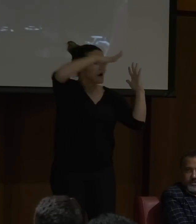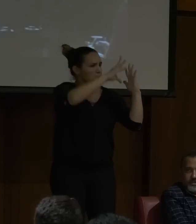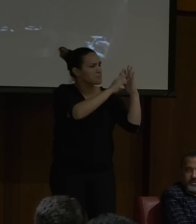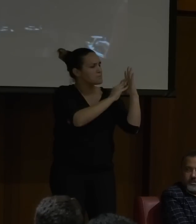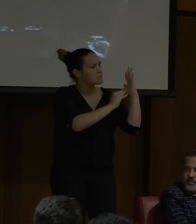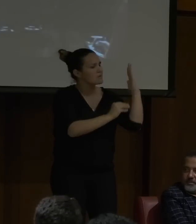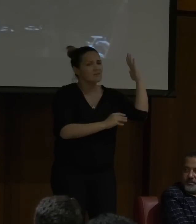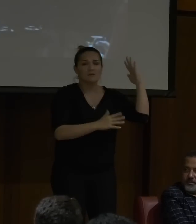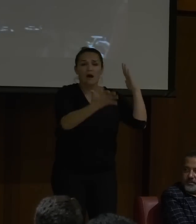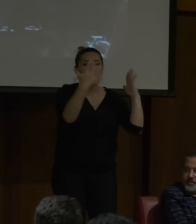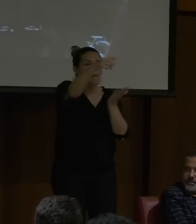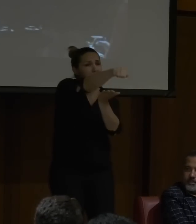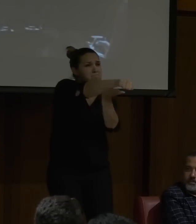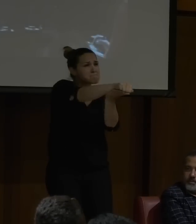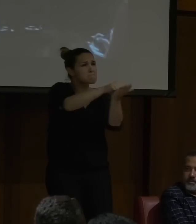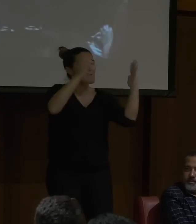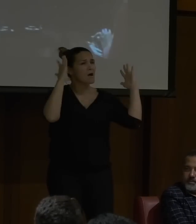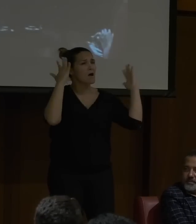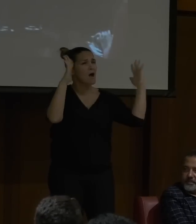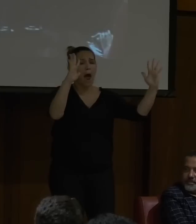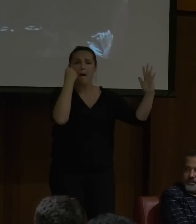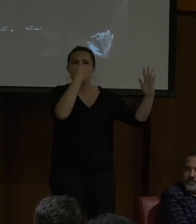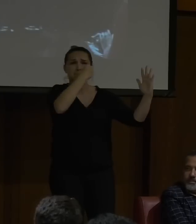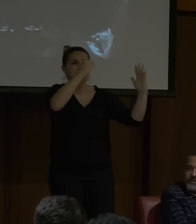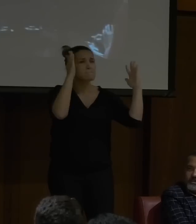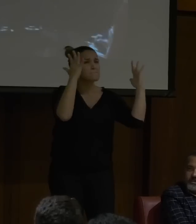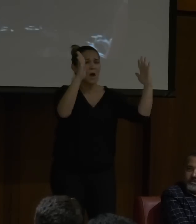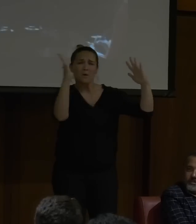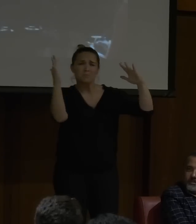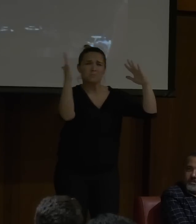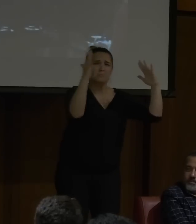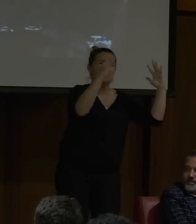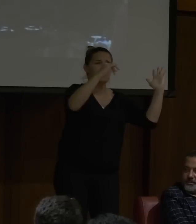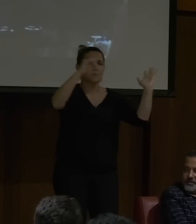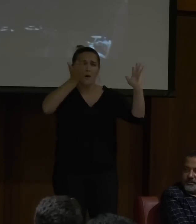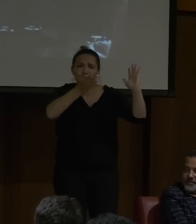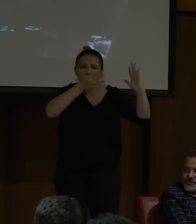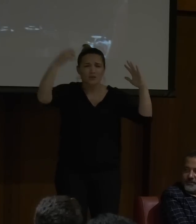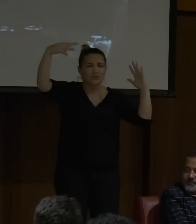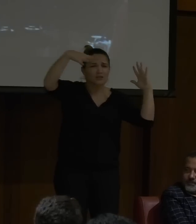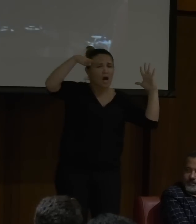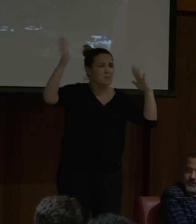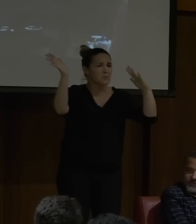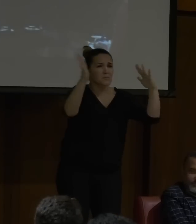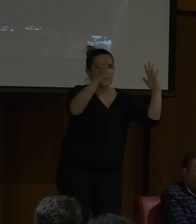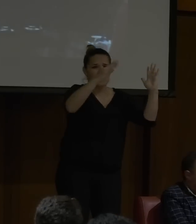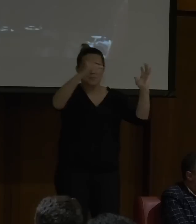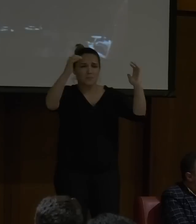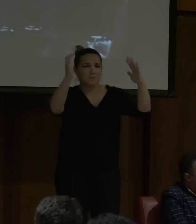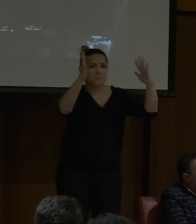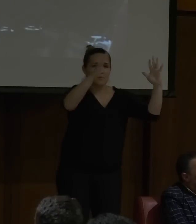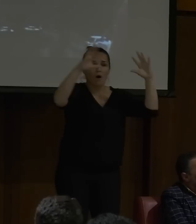más bien se ven los campos destrozados por las brisas del nordeste. Las nubes pasan con